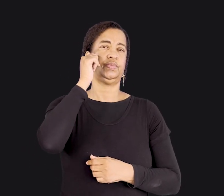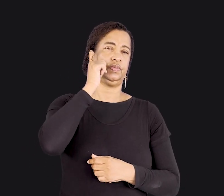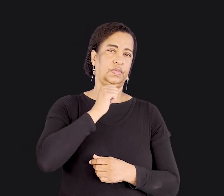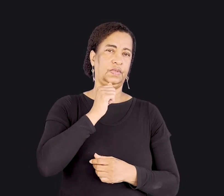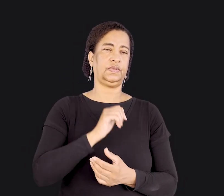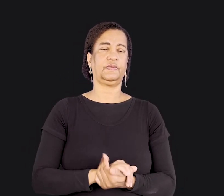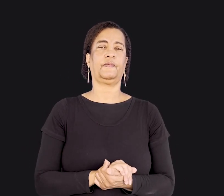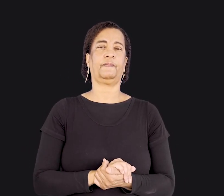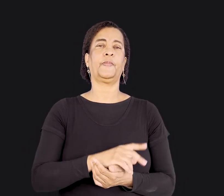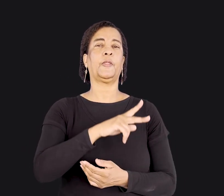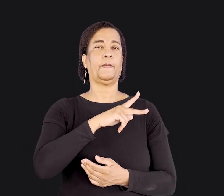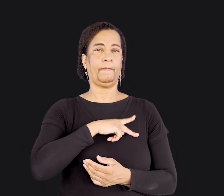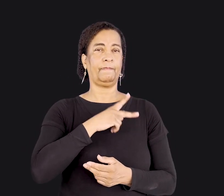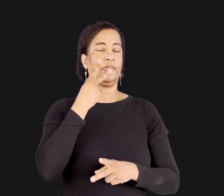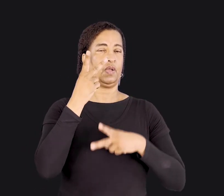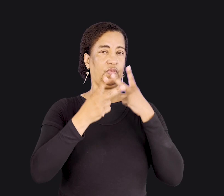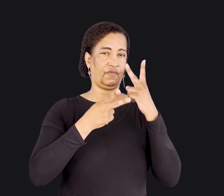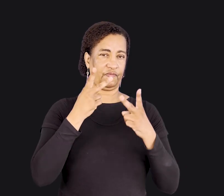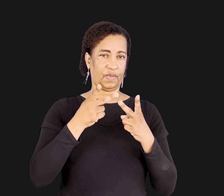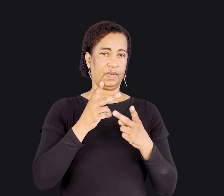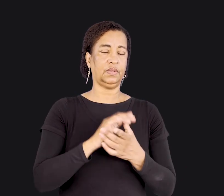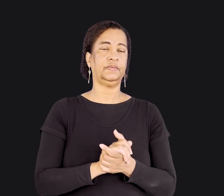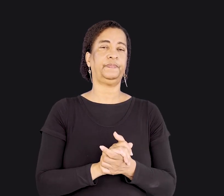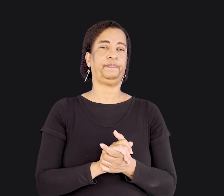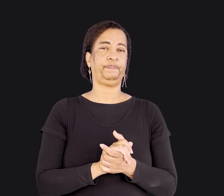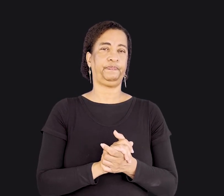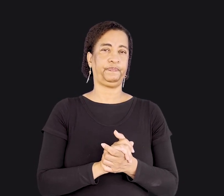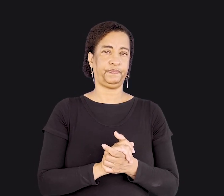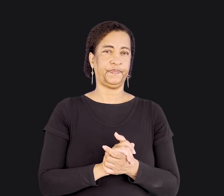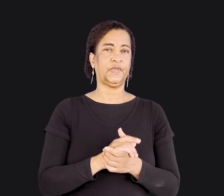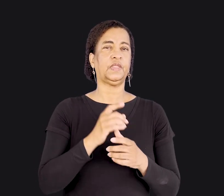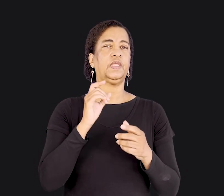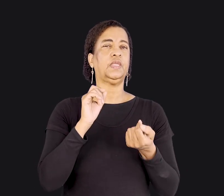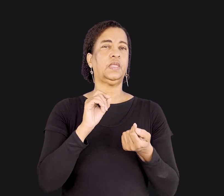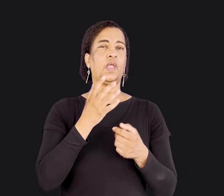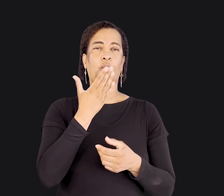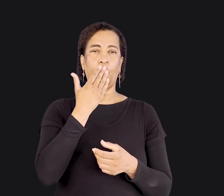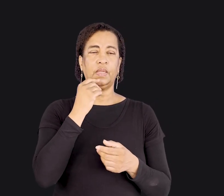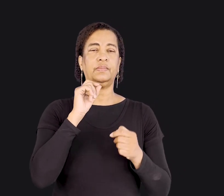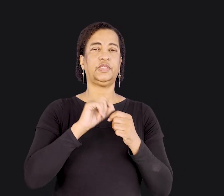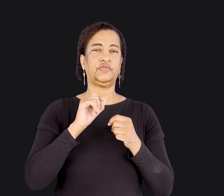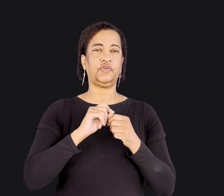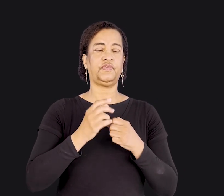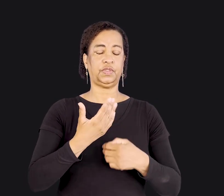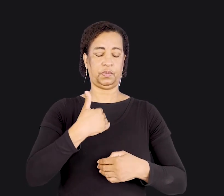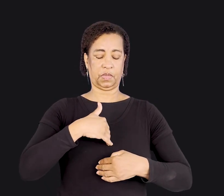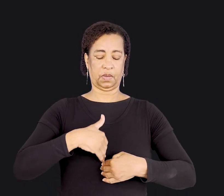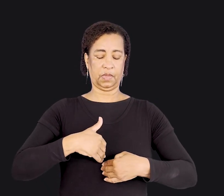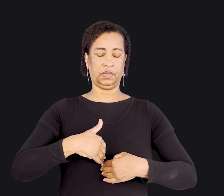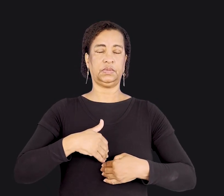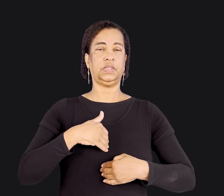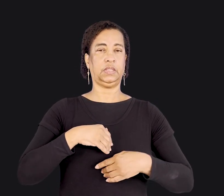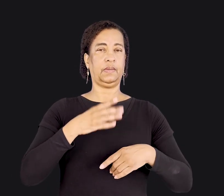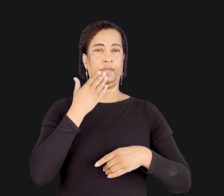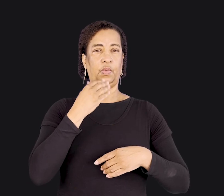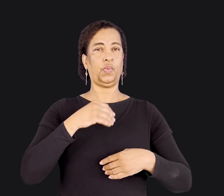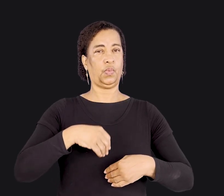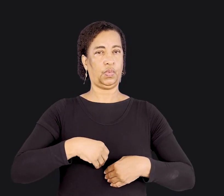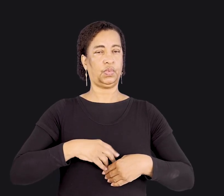mulheres. Paulo argumenta dizendo que os alimentos foram feitos para o estômago e o estômago para os alimentos, mas Deus